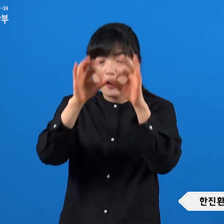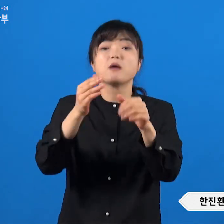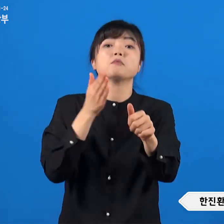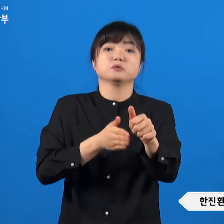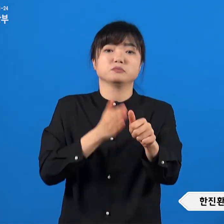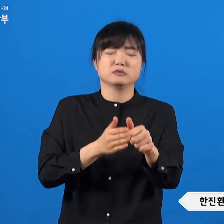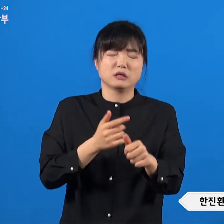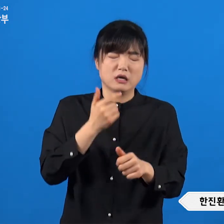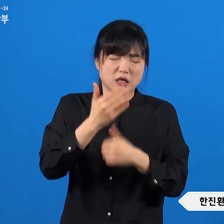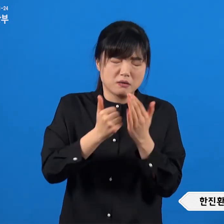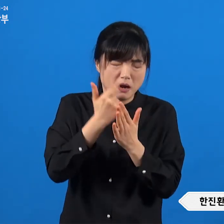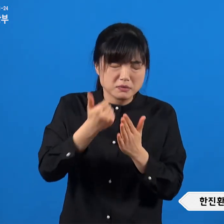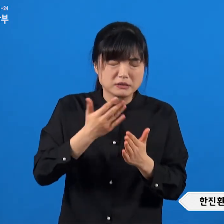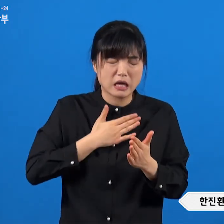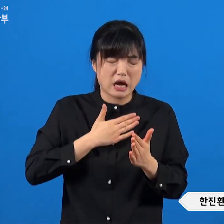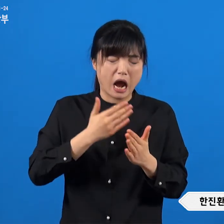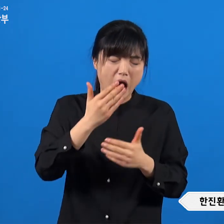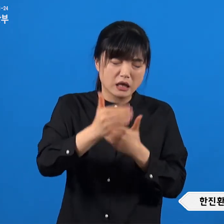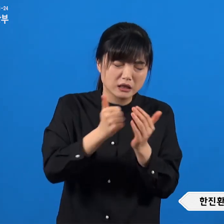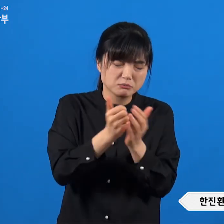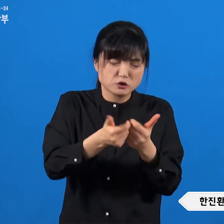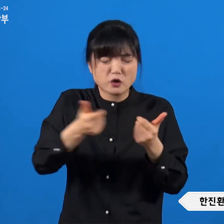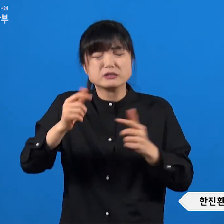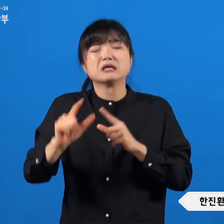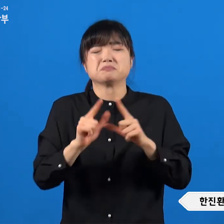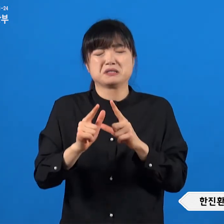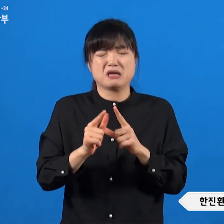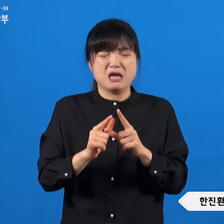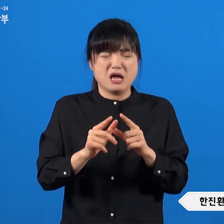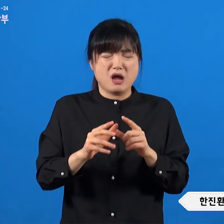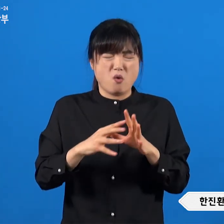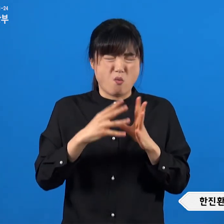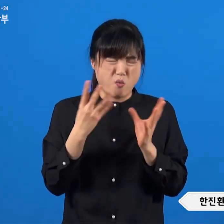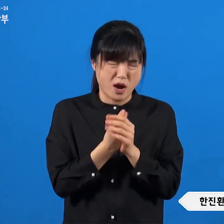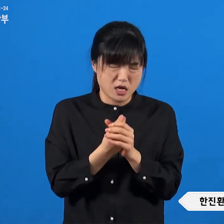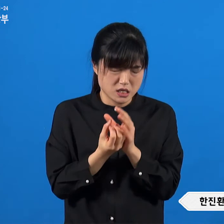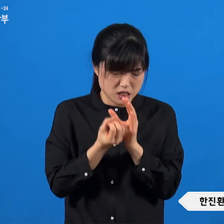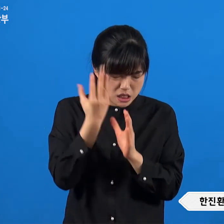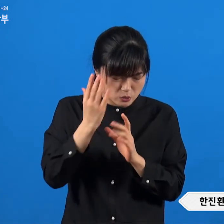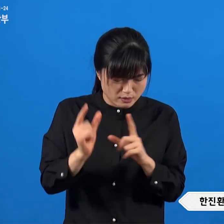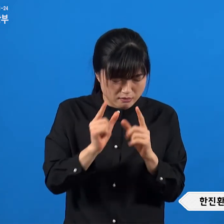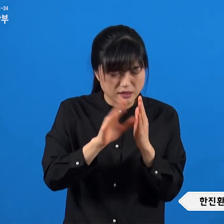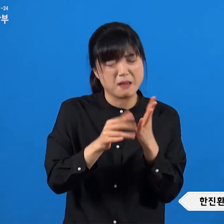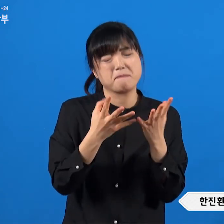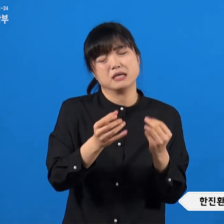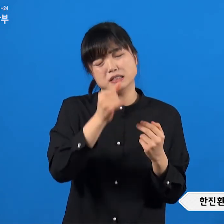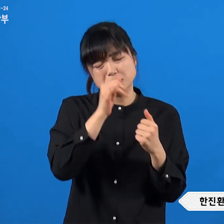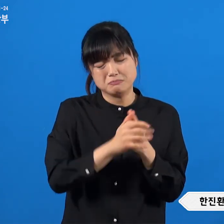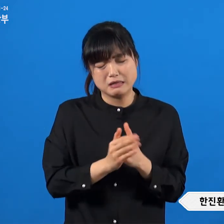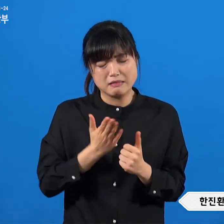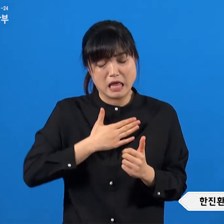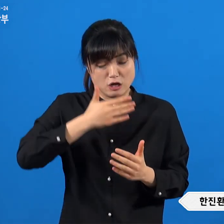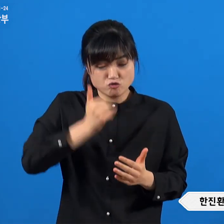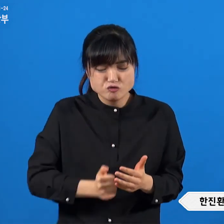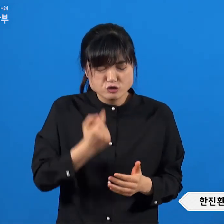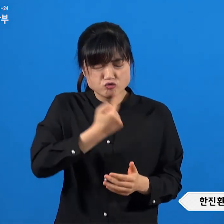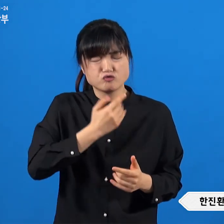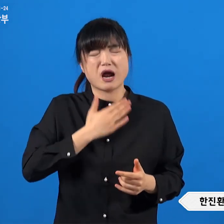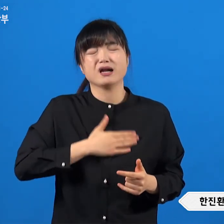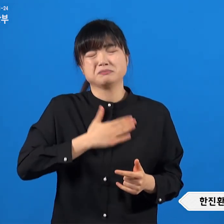살았습니다. 아버지 아깝게 잊어버리고 이 하루를 살았습니다. 내가 주인 행세하면서